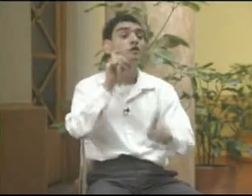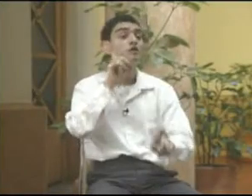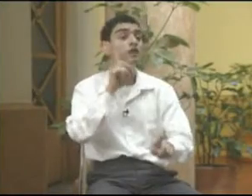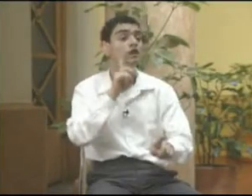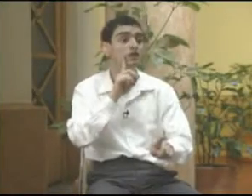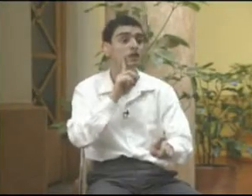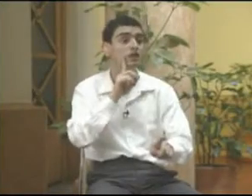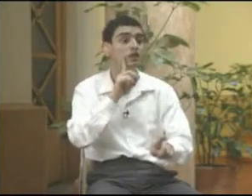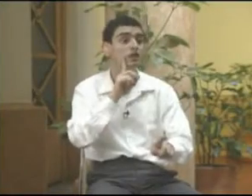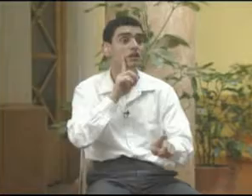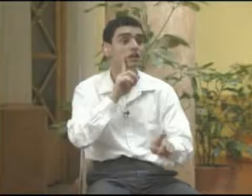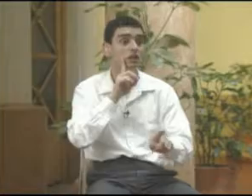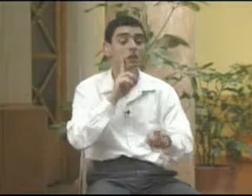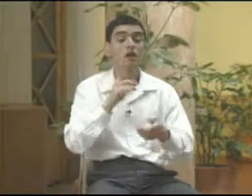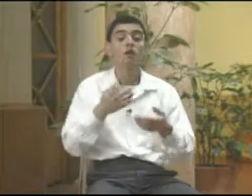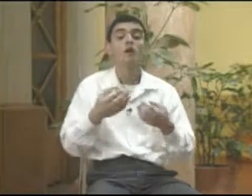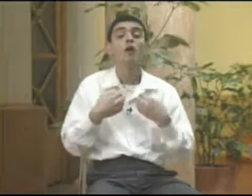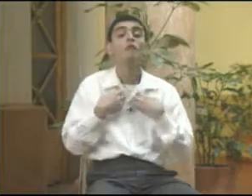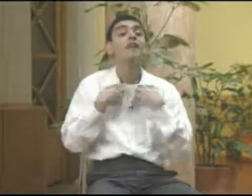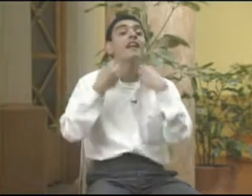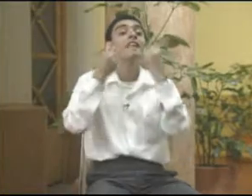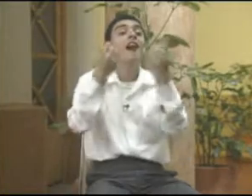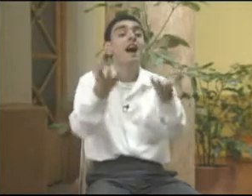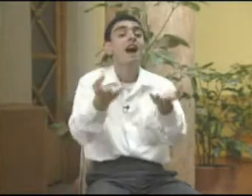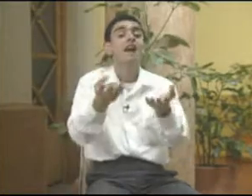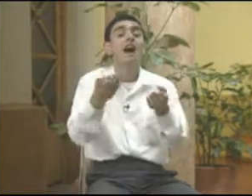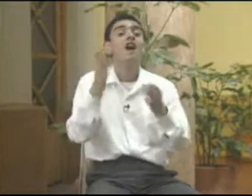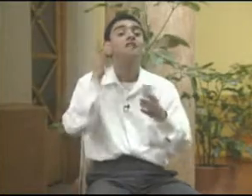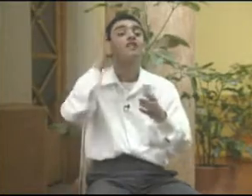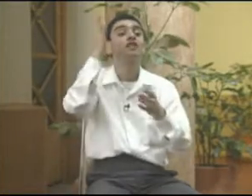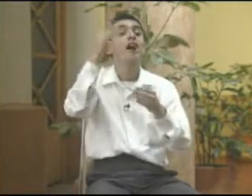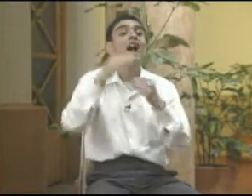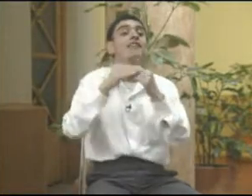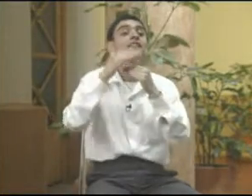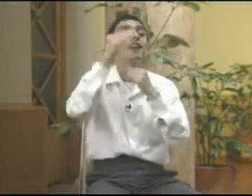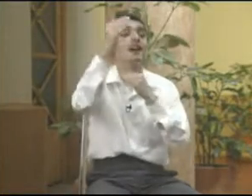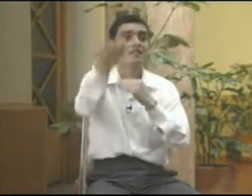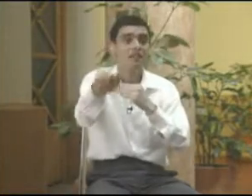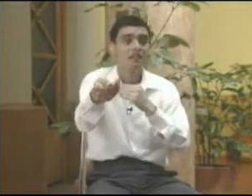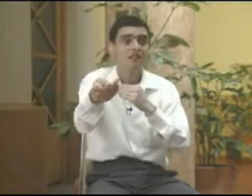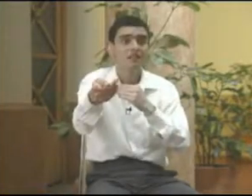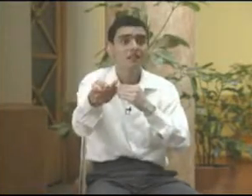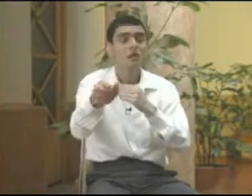Falta ponerle atención a los sordos para que puedan salir adelante.